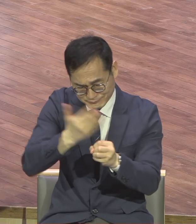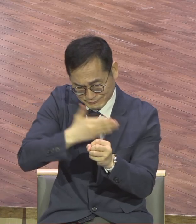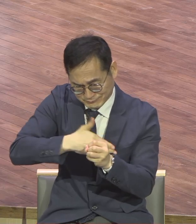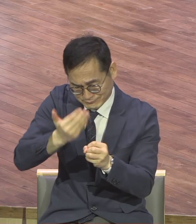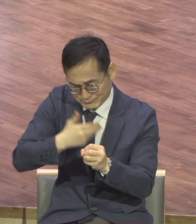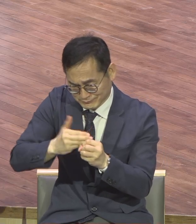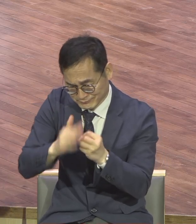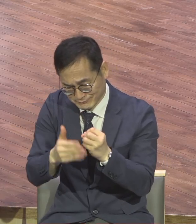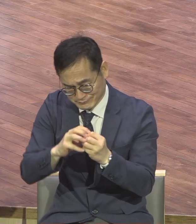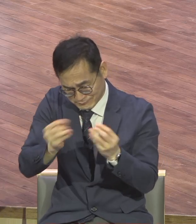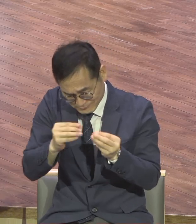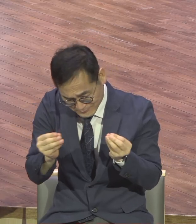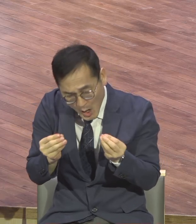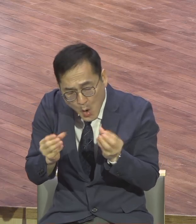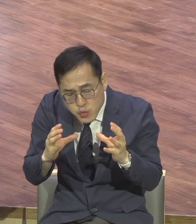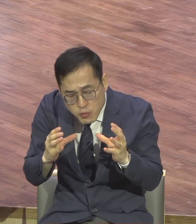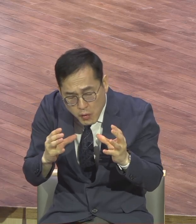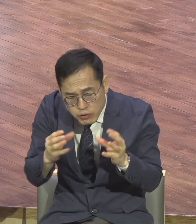것이다 그랬어요.